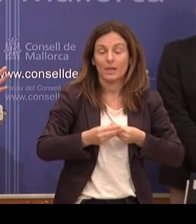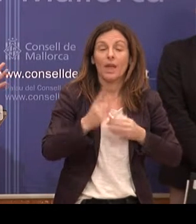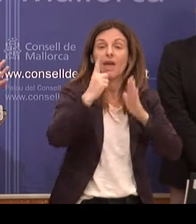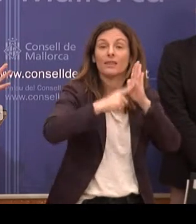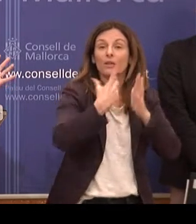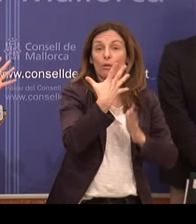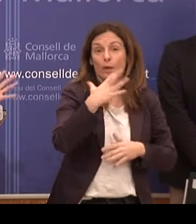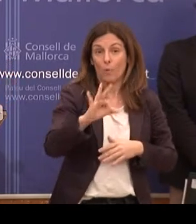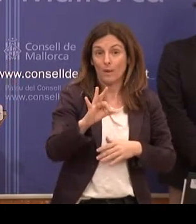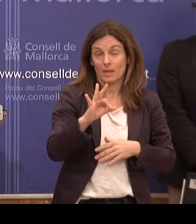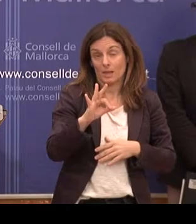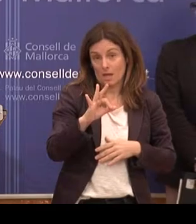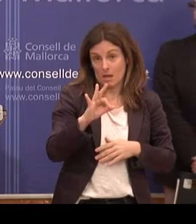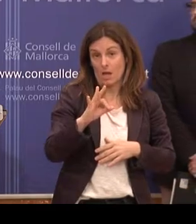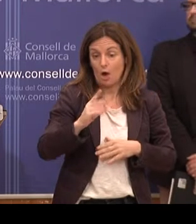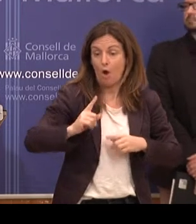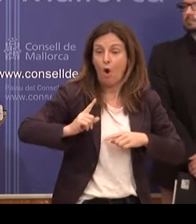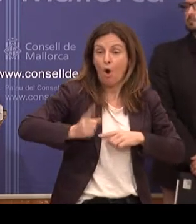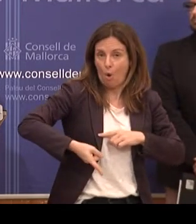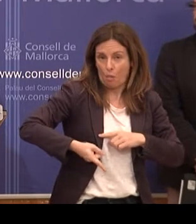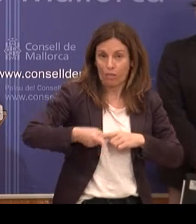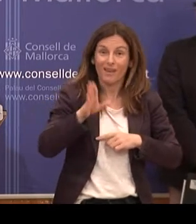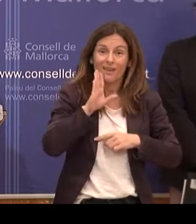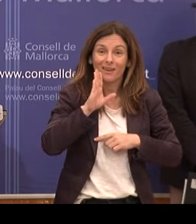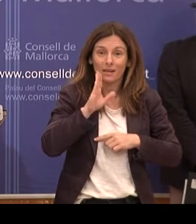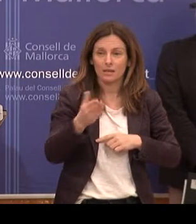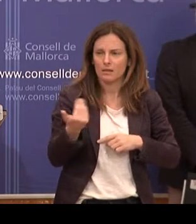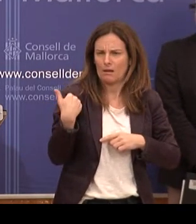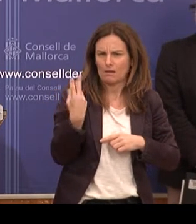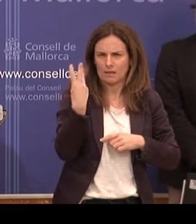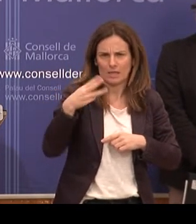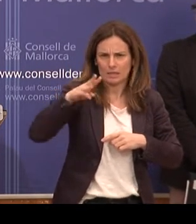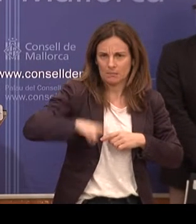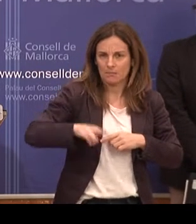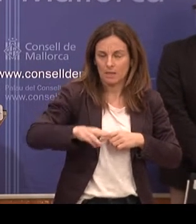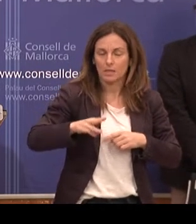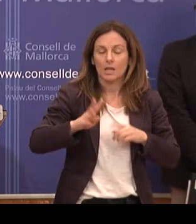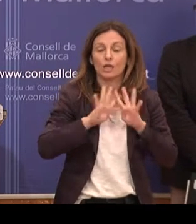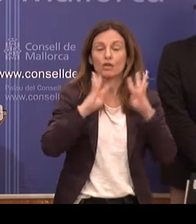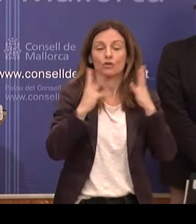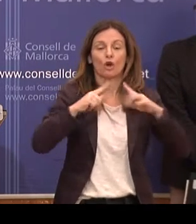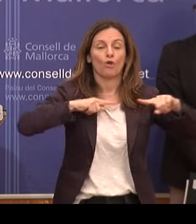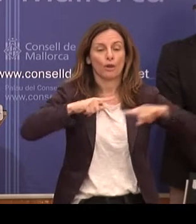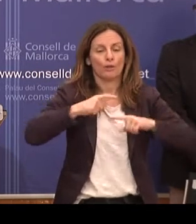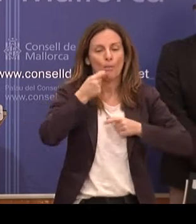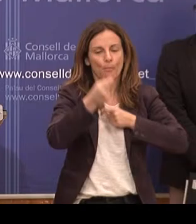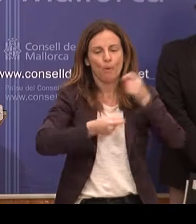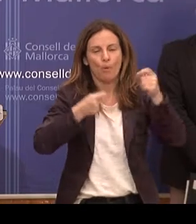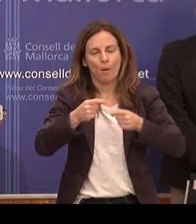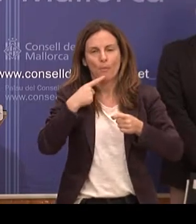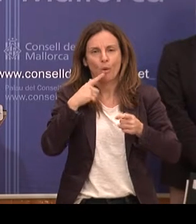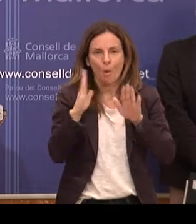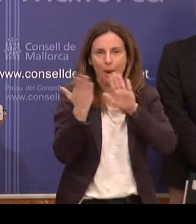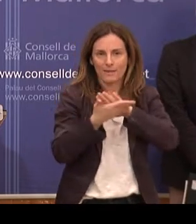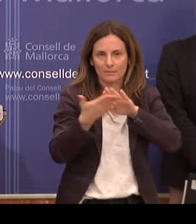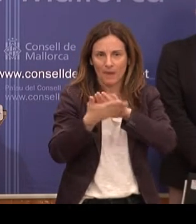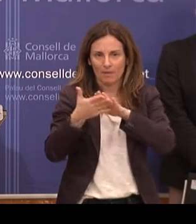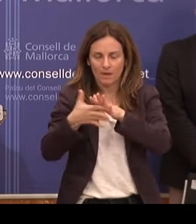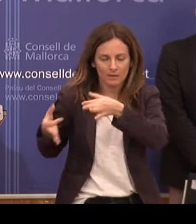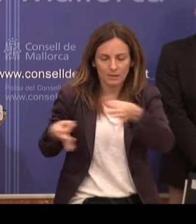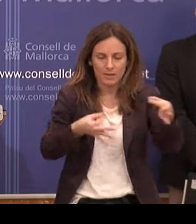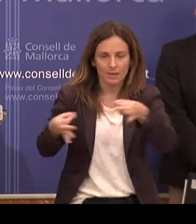s'actua. Com més alt tens índex, abans s'atremit